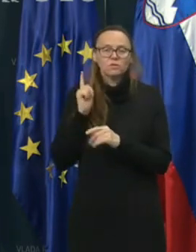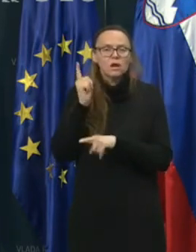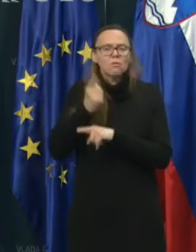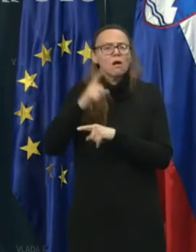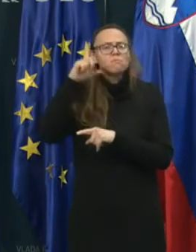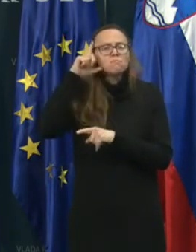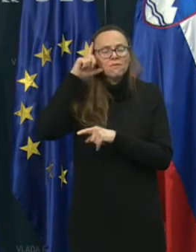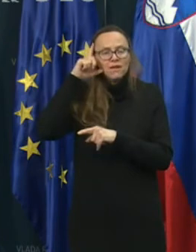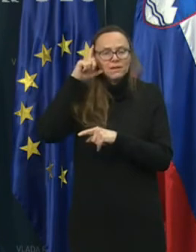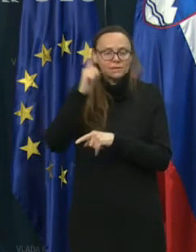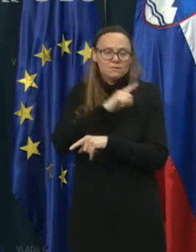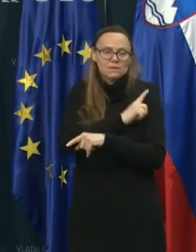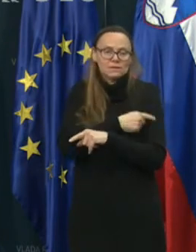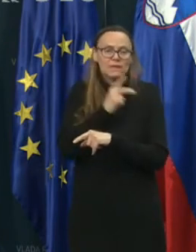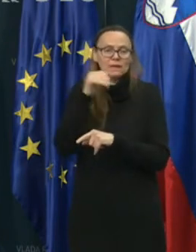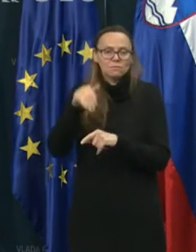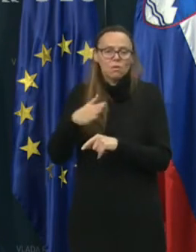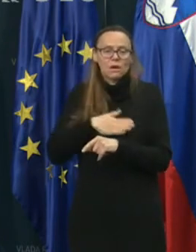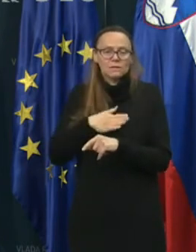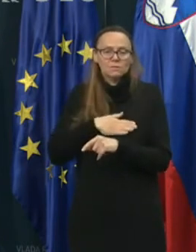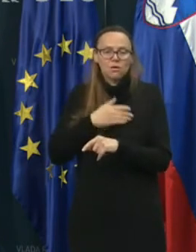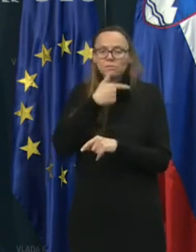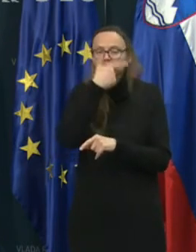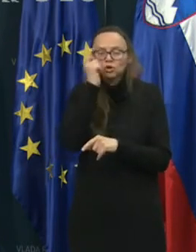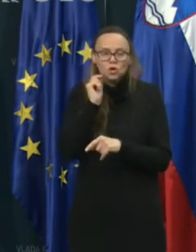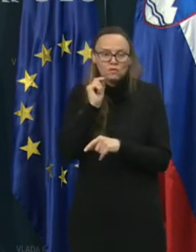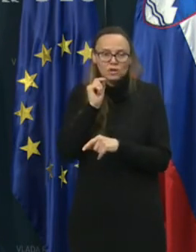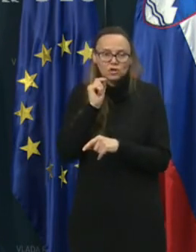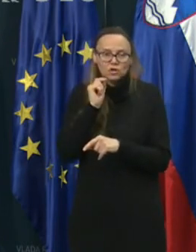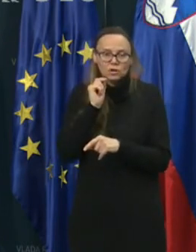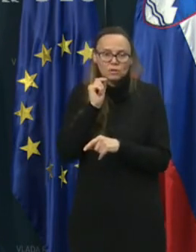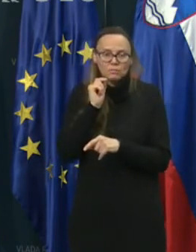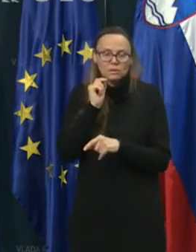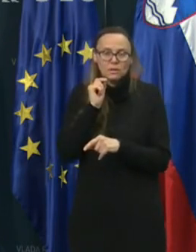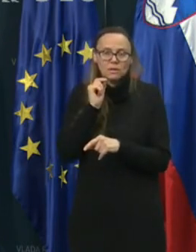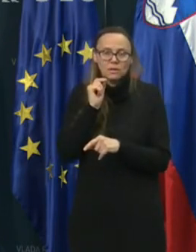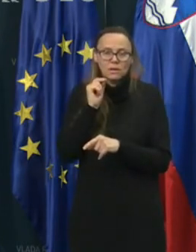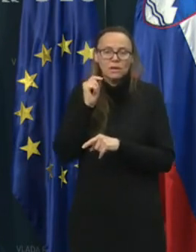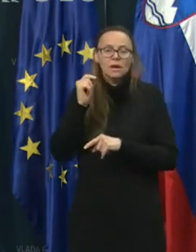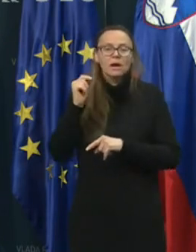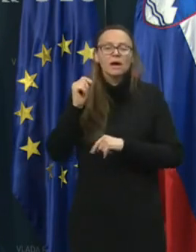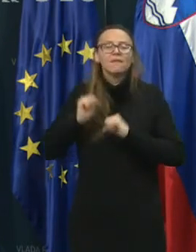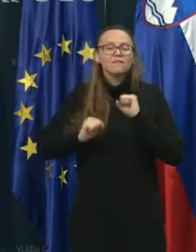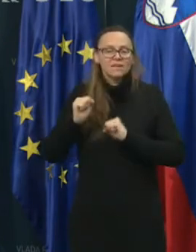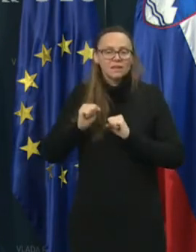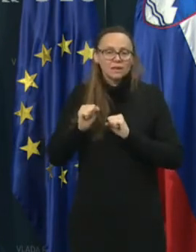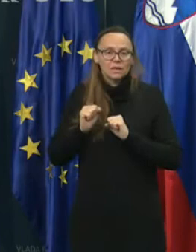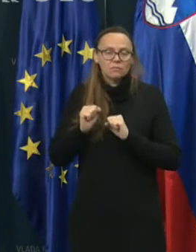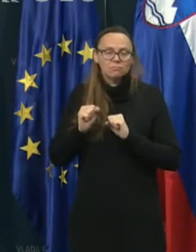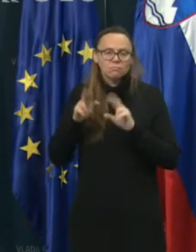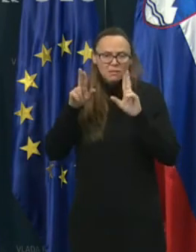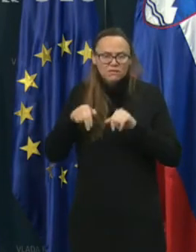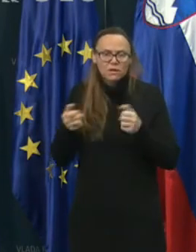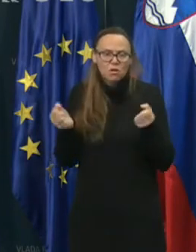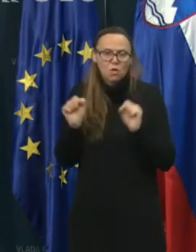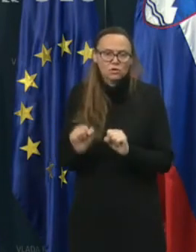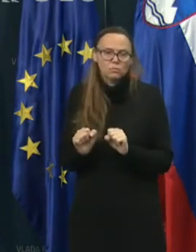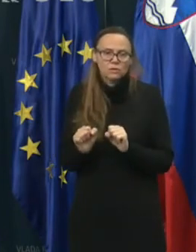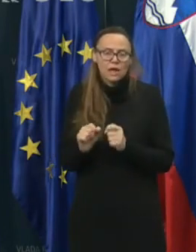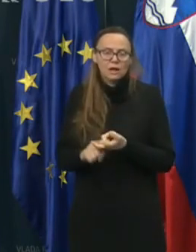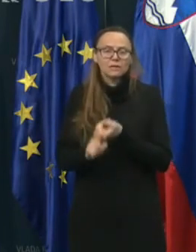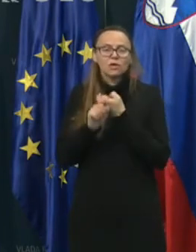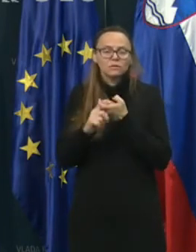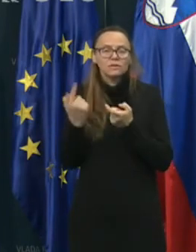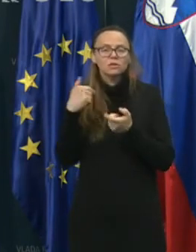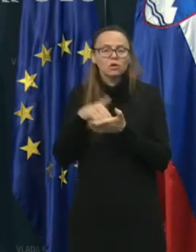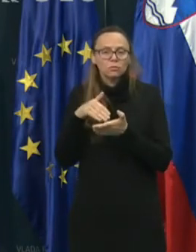sil, ki mora svojimi človeškimi viri racionalno gospodariti. In odvisno od potreb